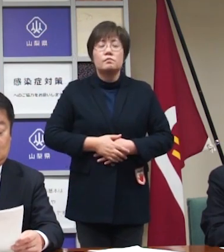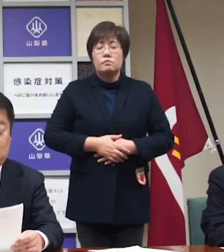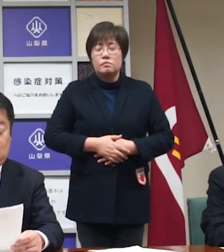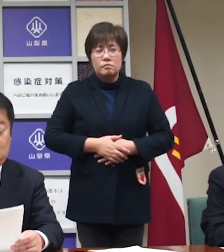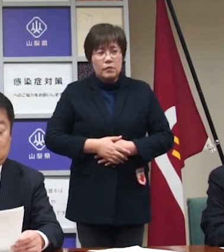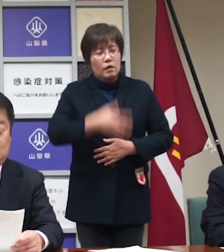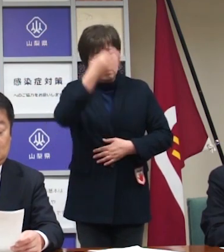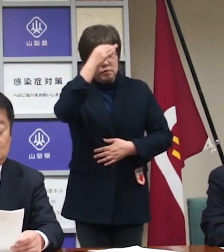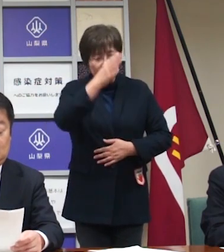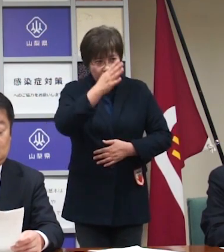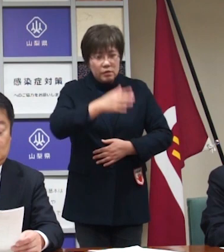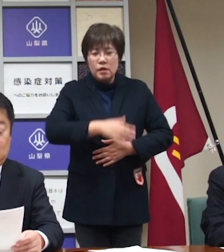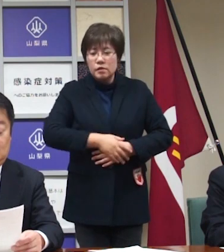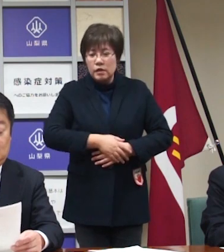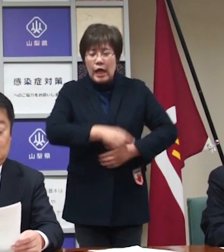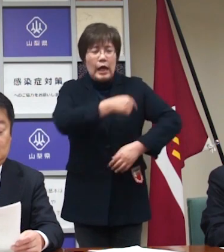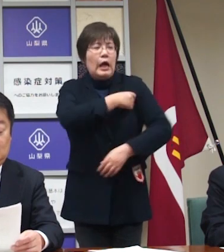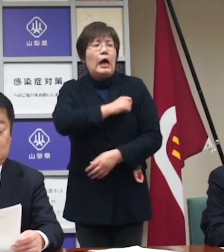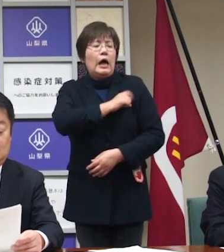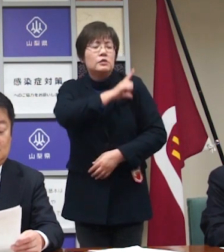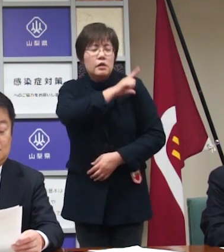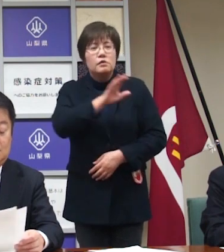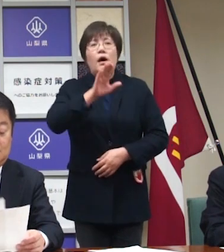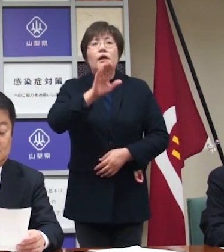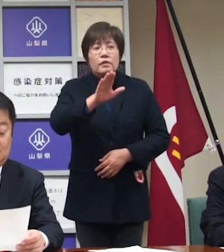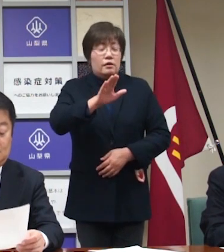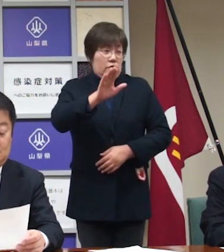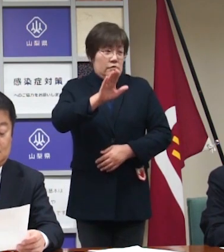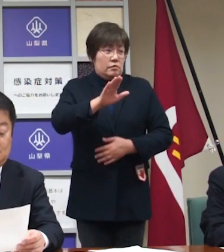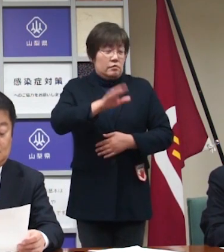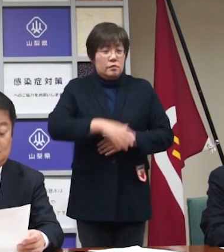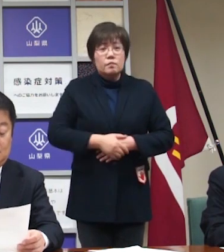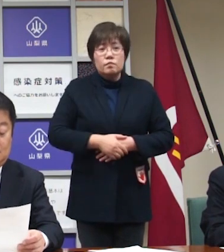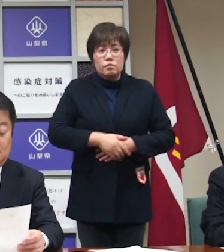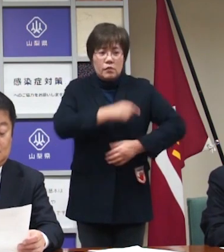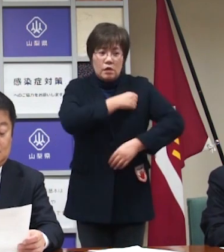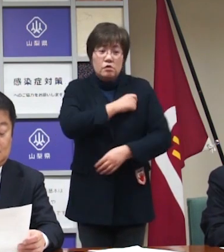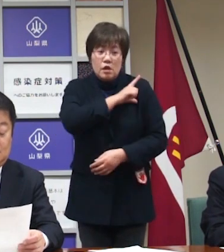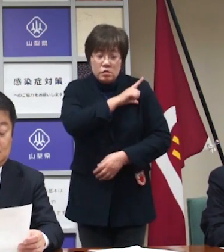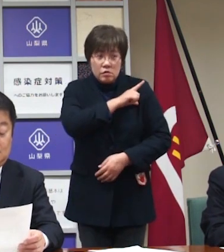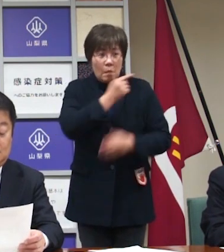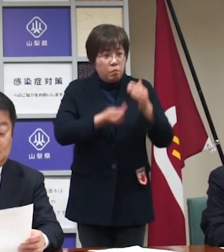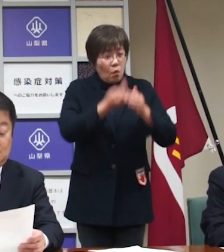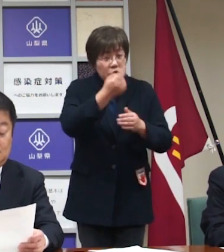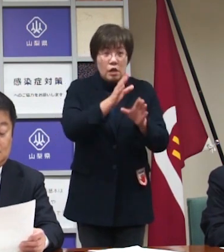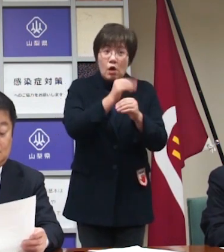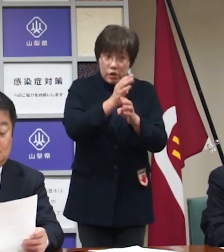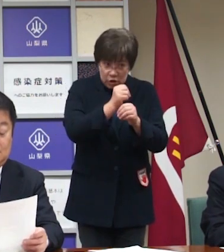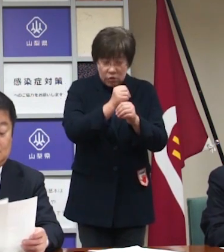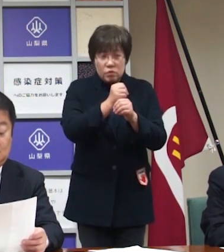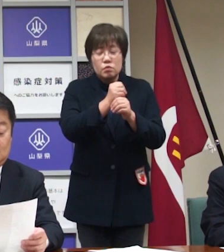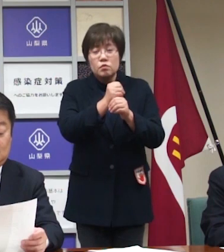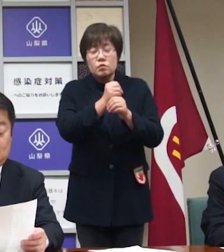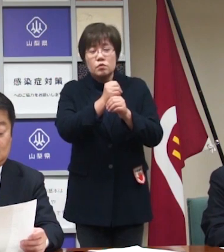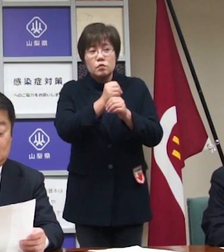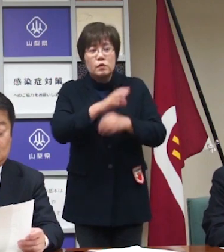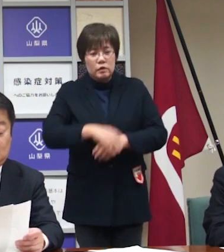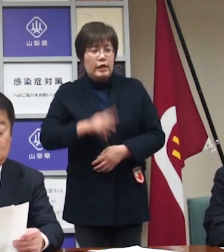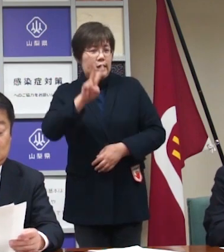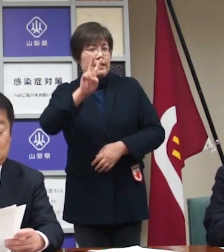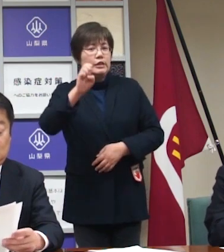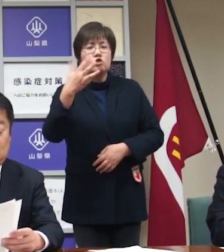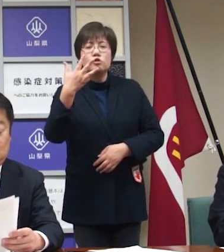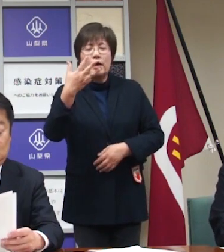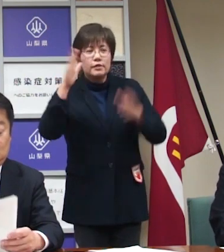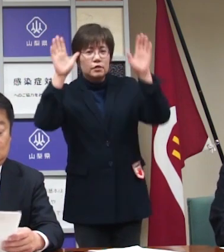失礼しました、ここ発熱は書いてありませんが、発熱はあります。 いつの段階でどれくらいの。 28日の